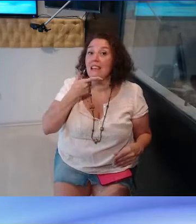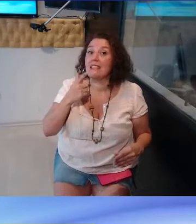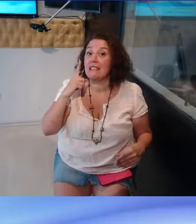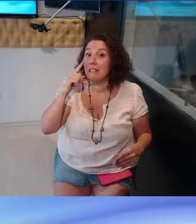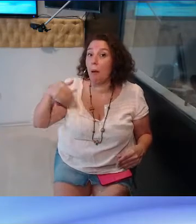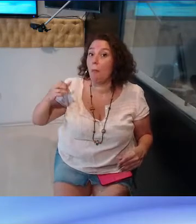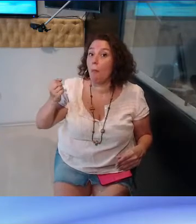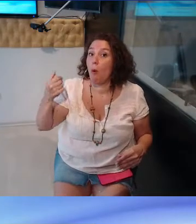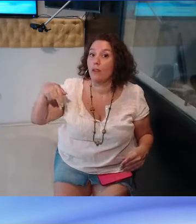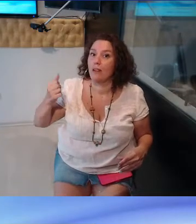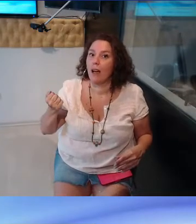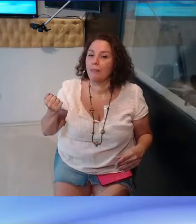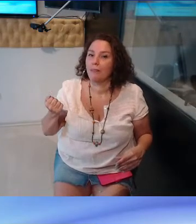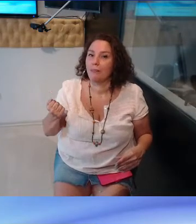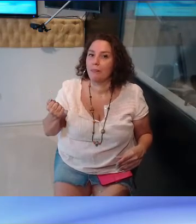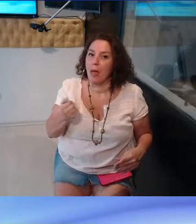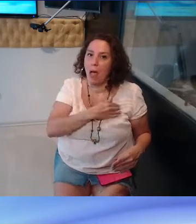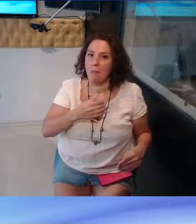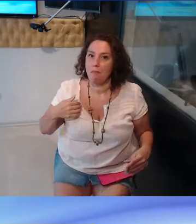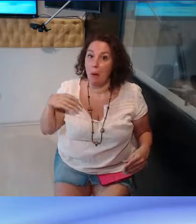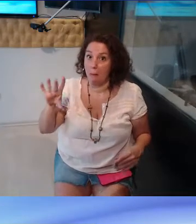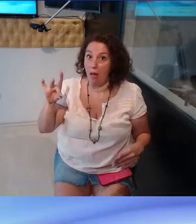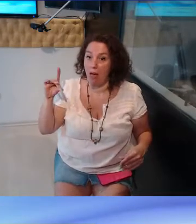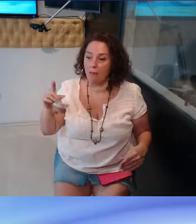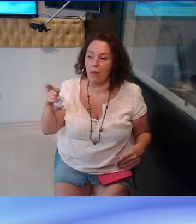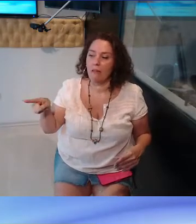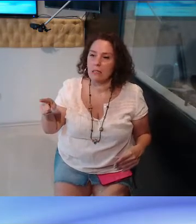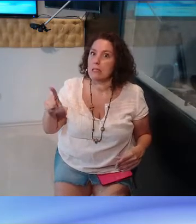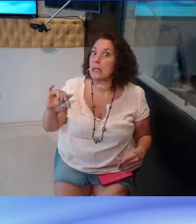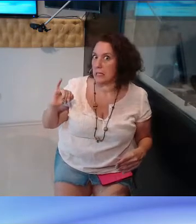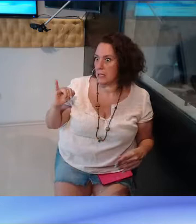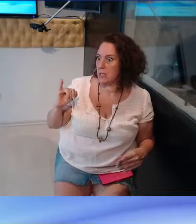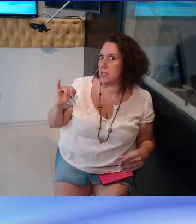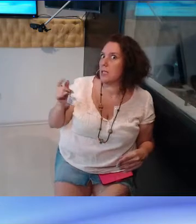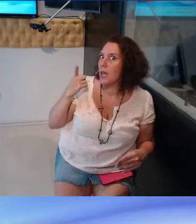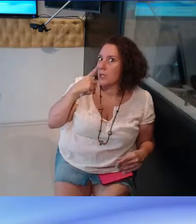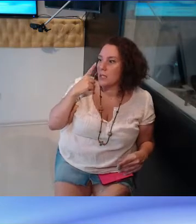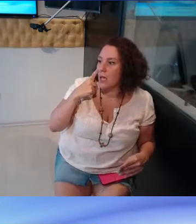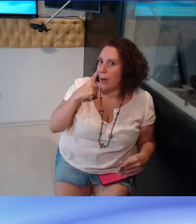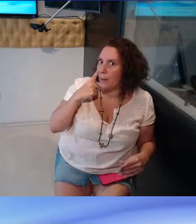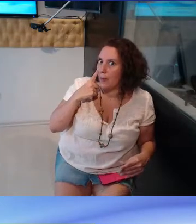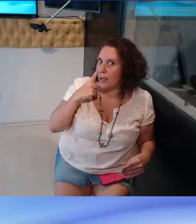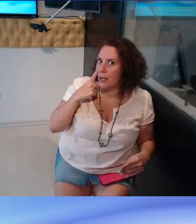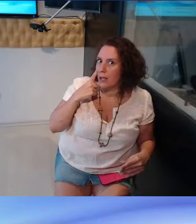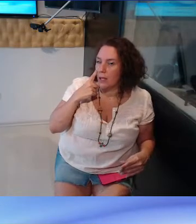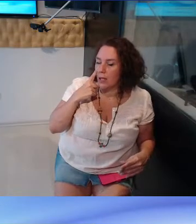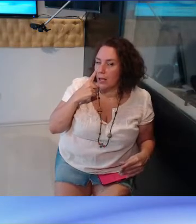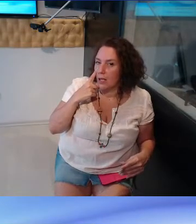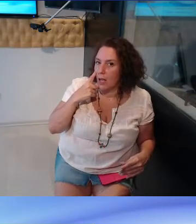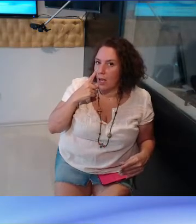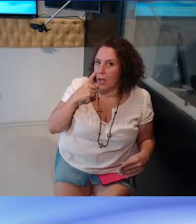nada, mientras que la madre adoptiva de Simona sí sabe quién es la madre verdadera de Simona. Y va a pasar un montón de